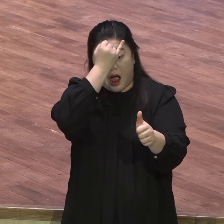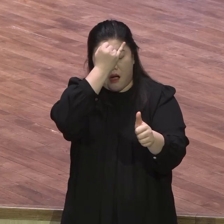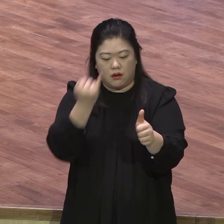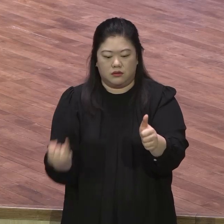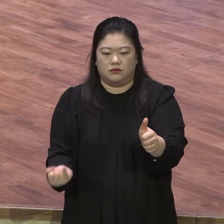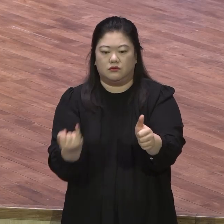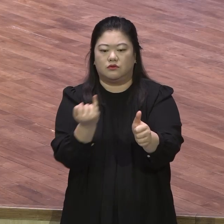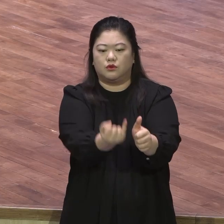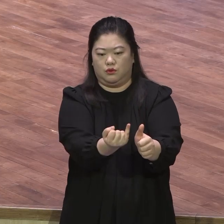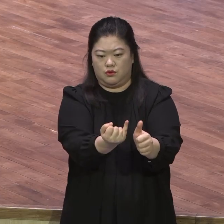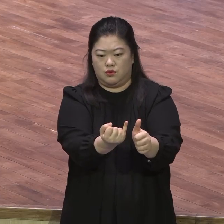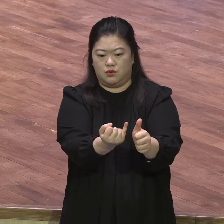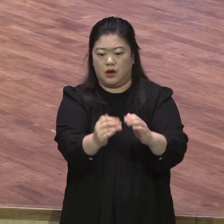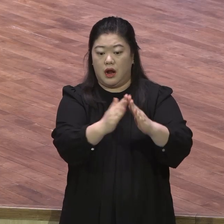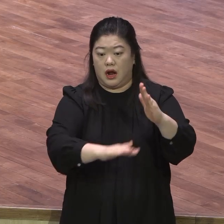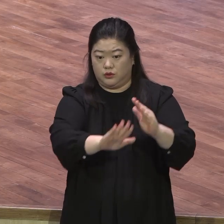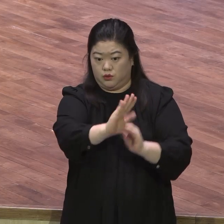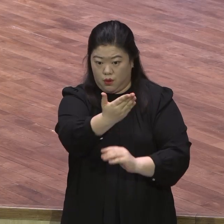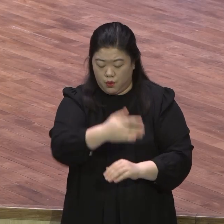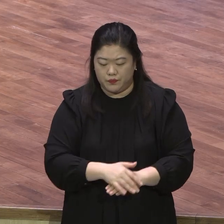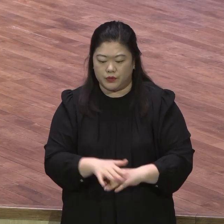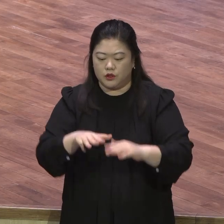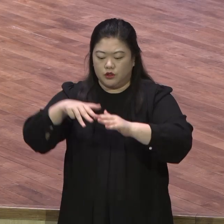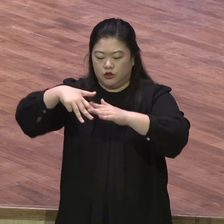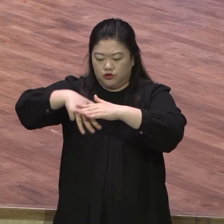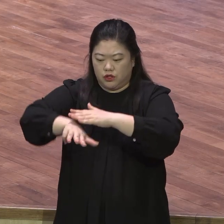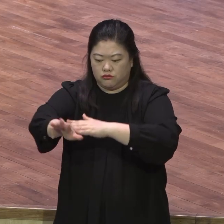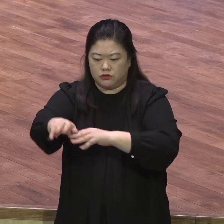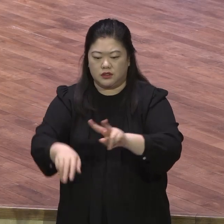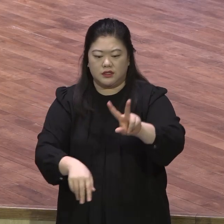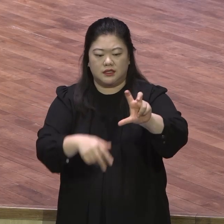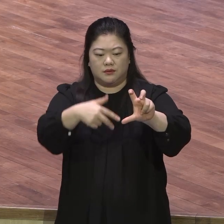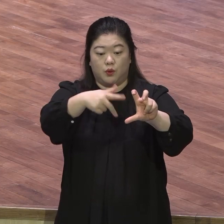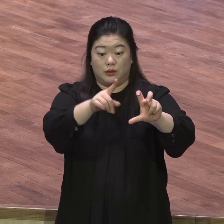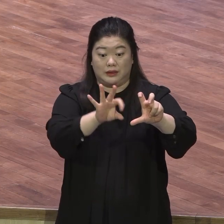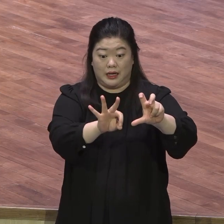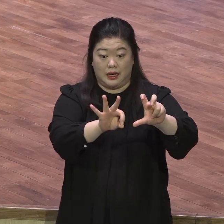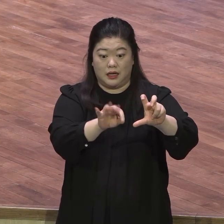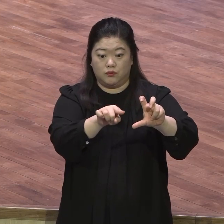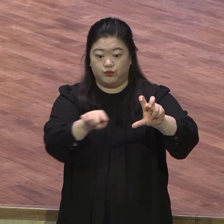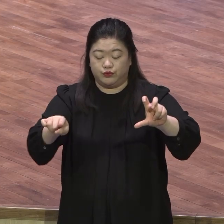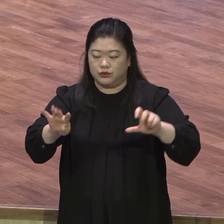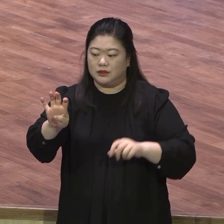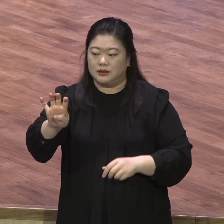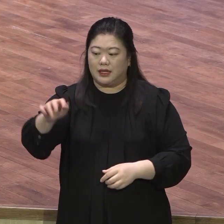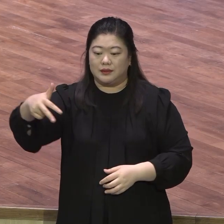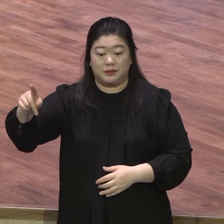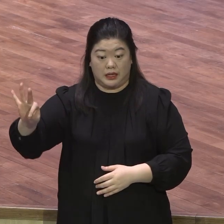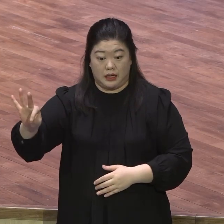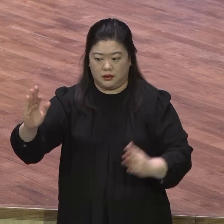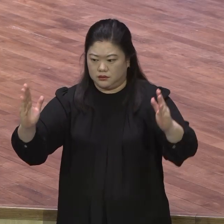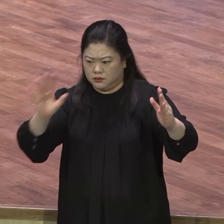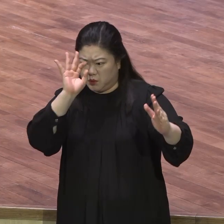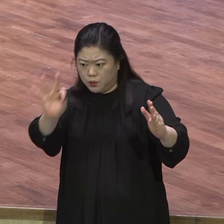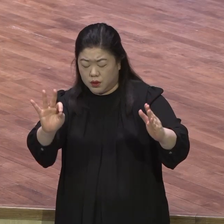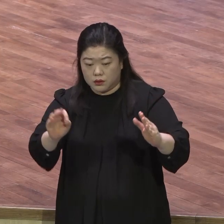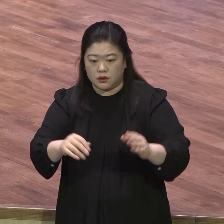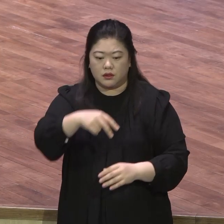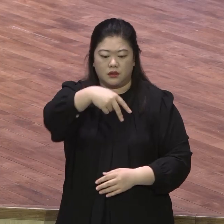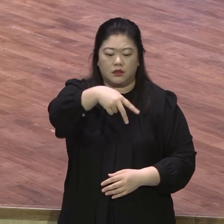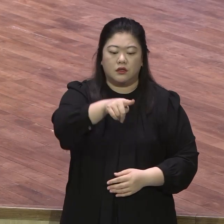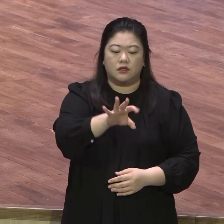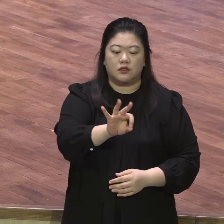교회는 오늘 우리가 살펴볼 출입국기 25장부터 마지막 40장까지. 교회. 성막 교회 같은